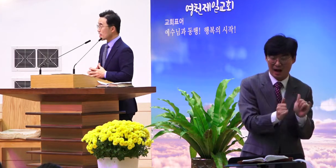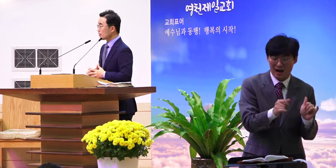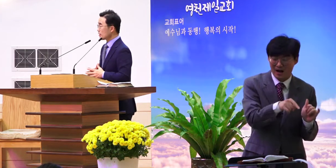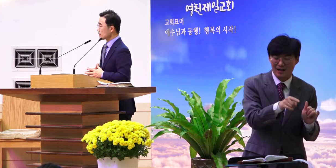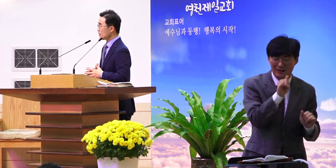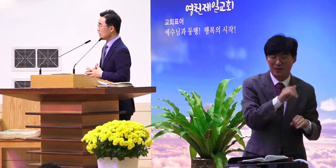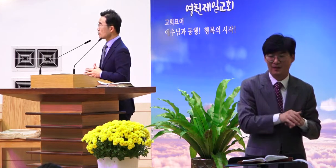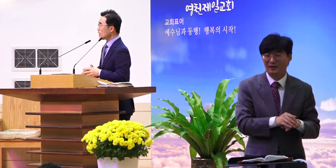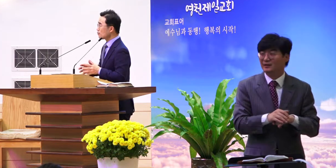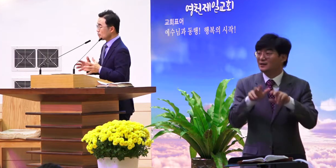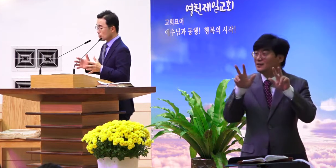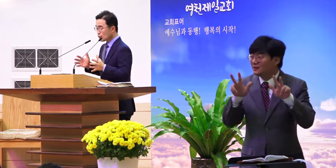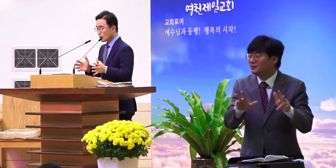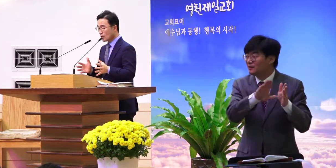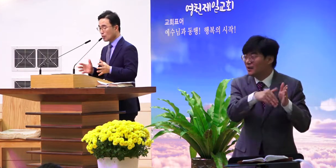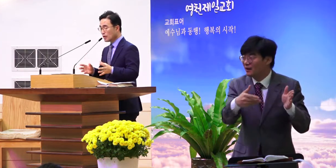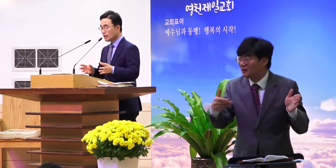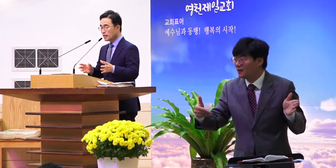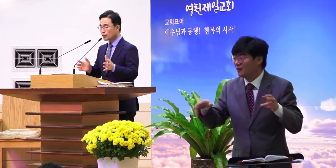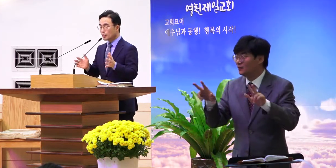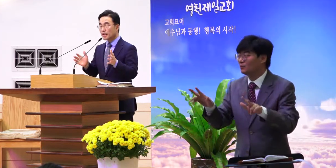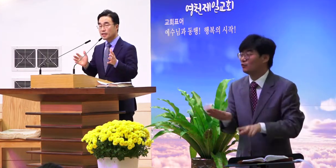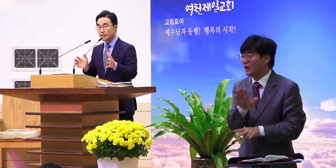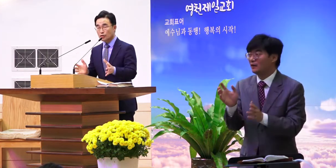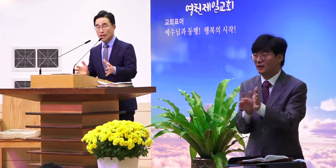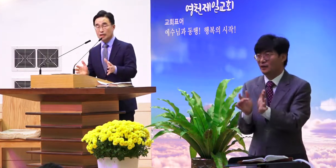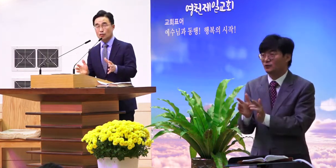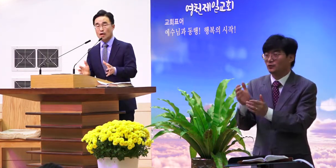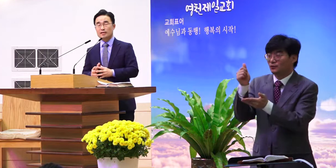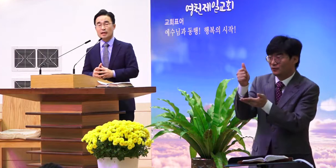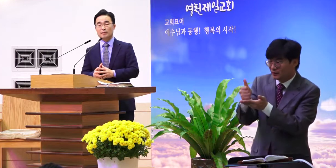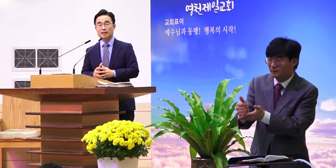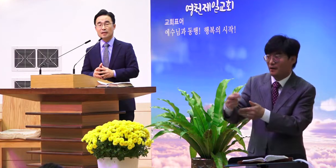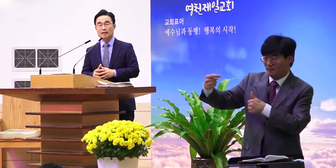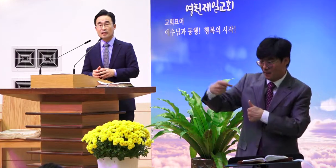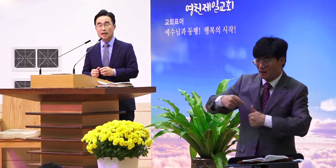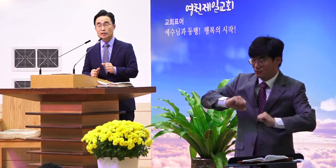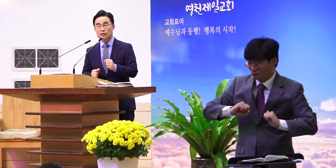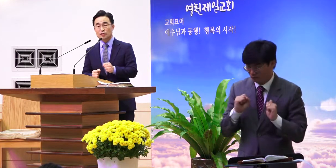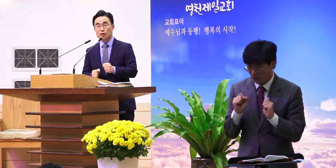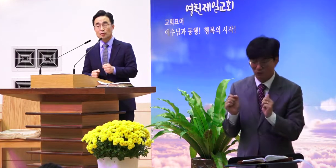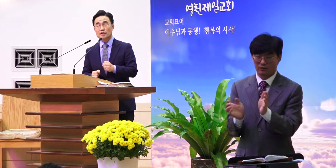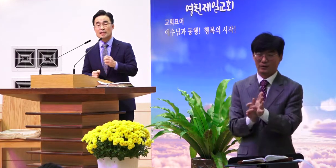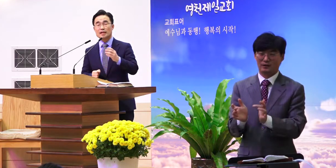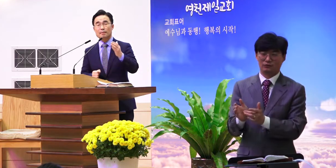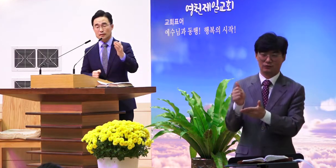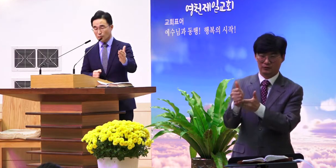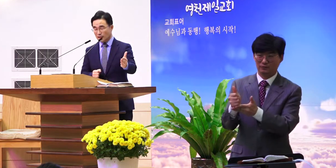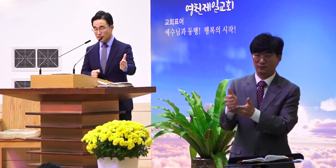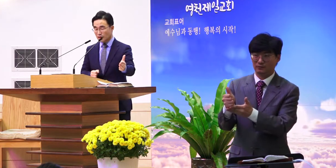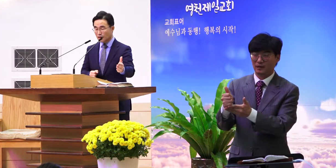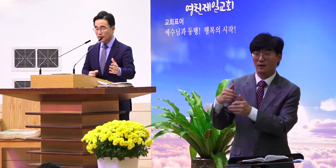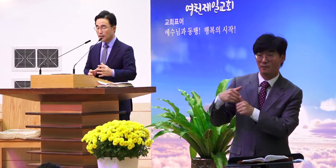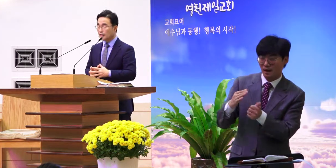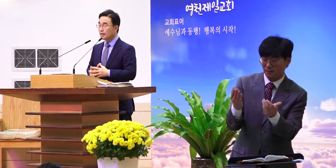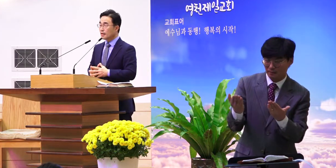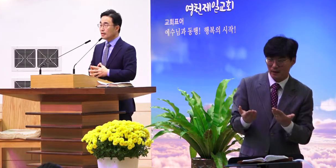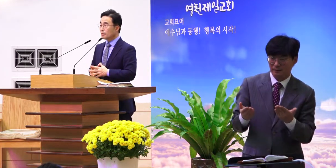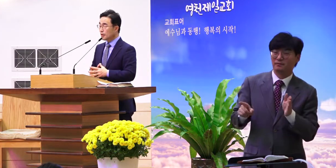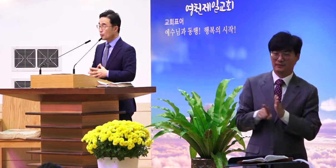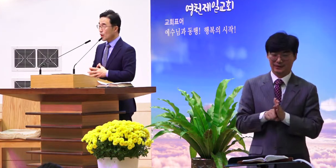예수님의 제자가 되어서 예수님의 부름에 순종하고 예수님의 제자로 살기를 원하는 사람들, 그래서 예수님으로부터 세상에